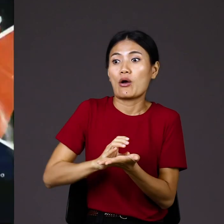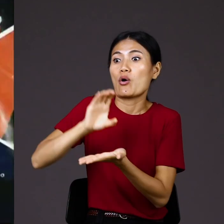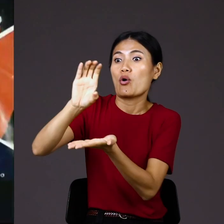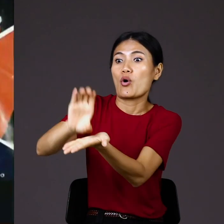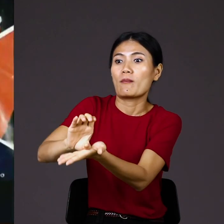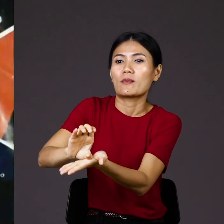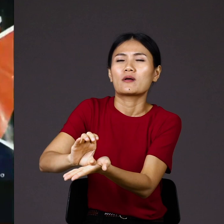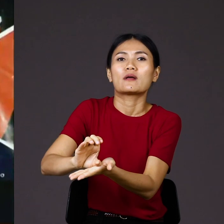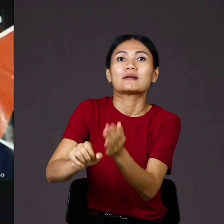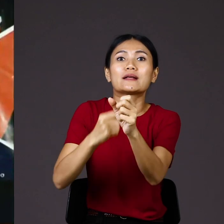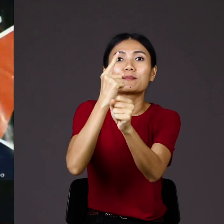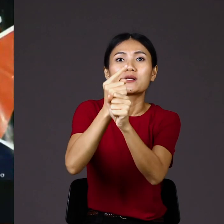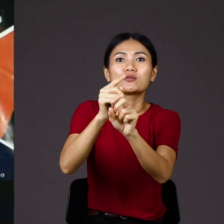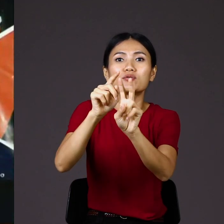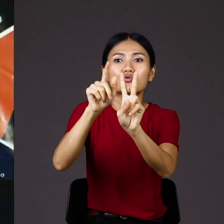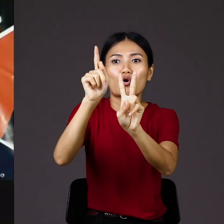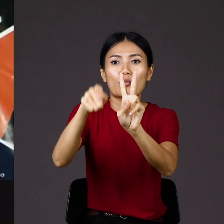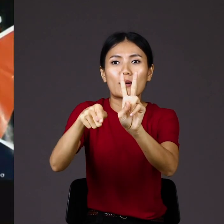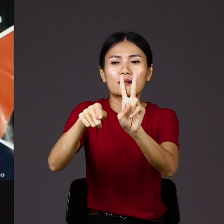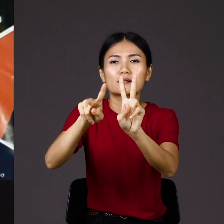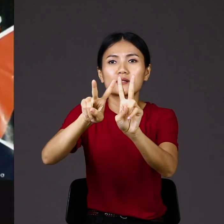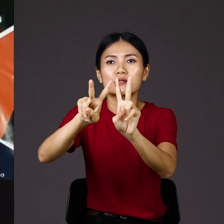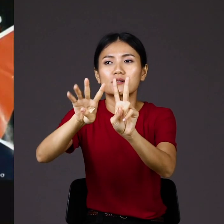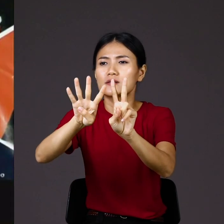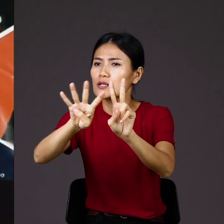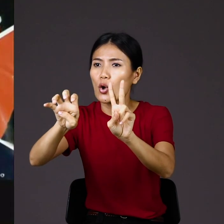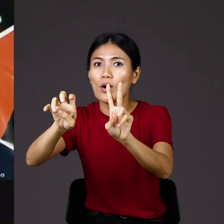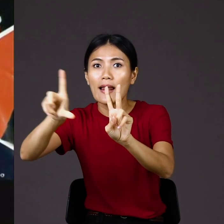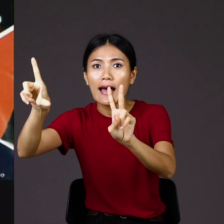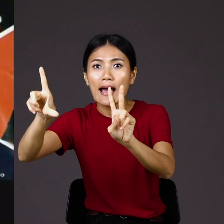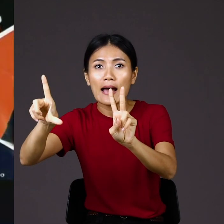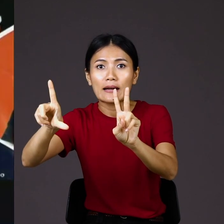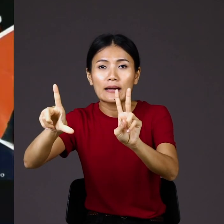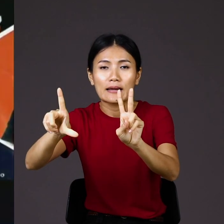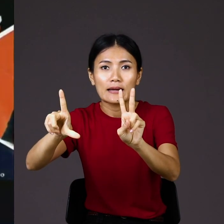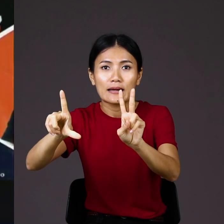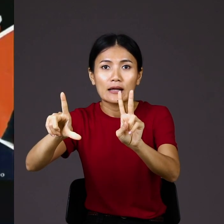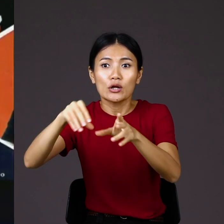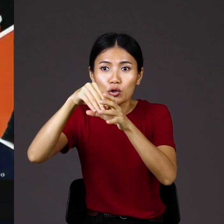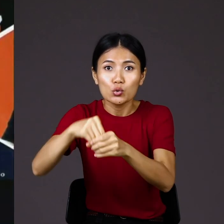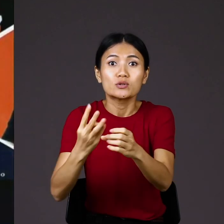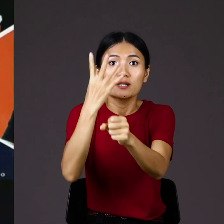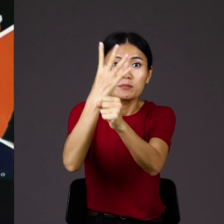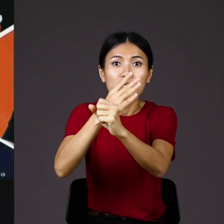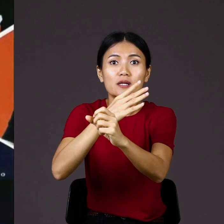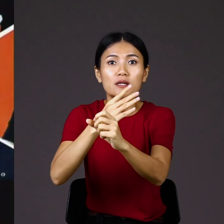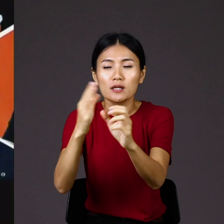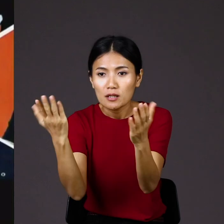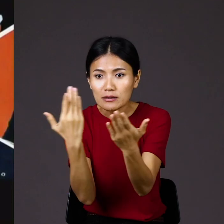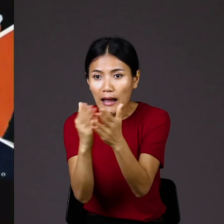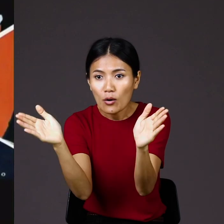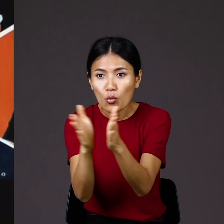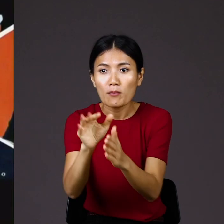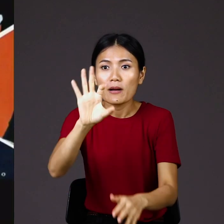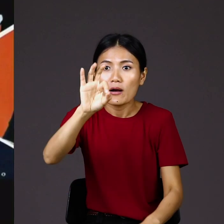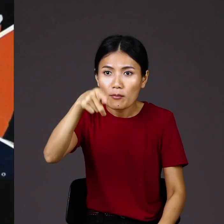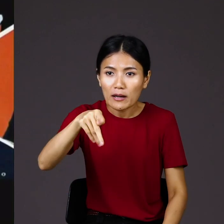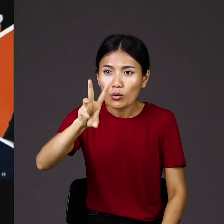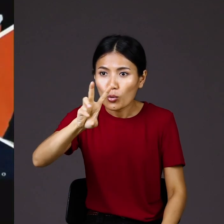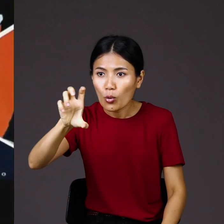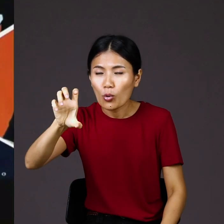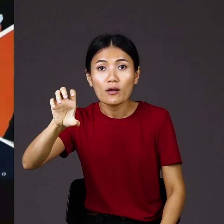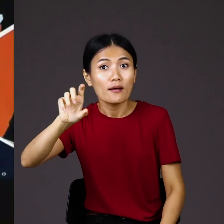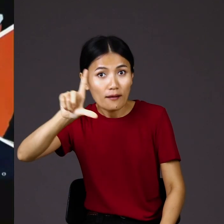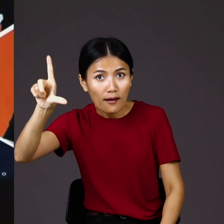งบประมาณที่เข้าไปบริหารปีละ 2,400 ล้านอยู่1ปีอยู่4ปี1วาระ1สมัย 9,600 ล้านนะ